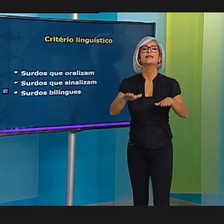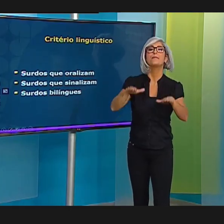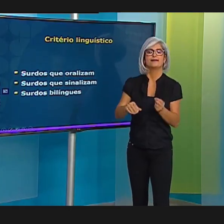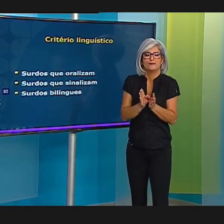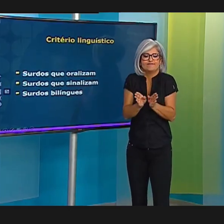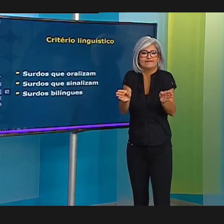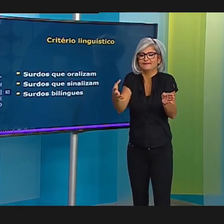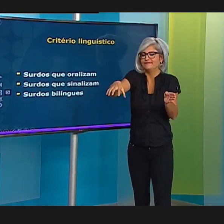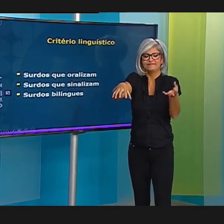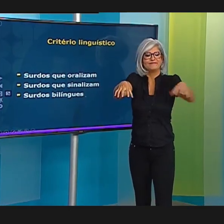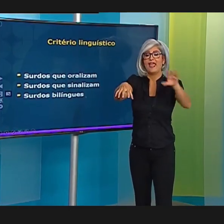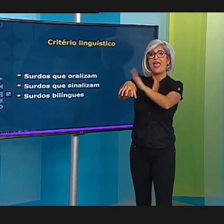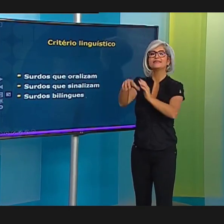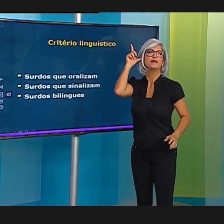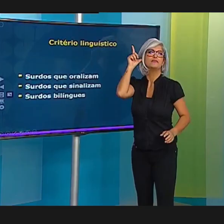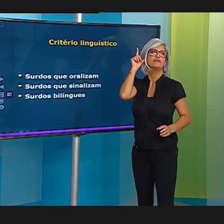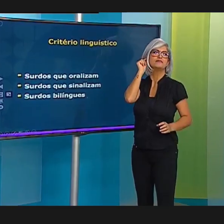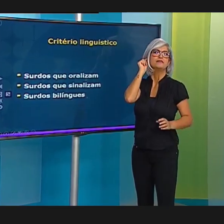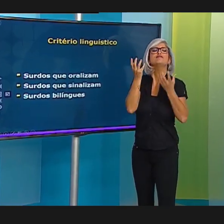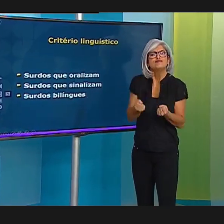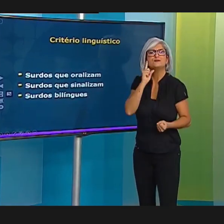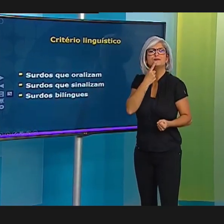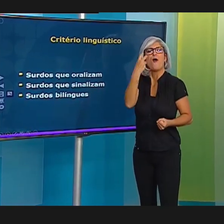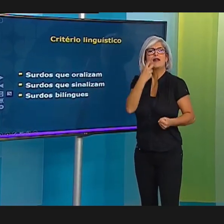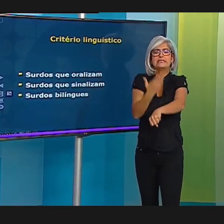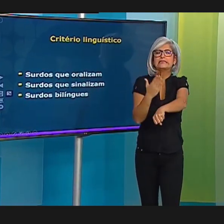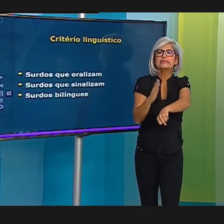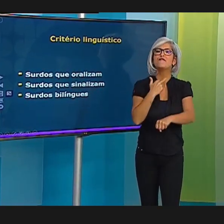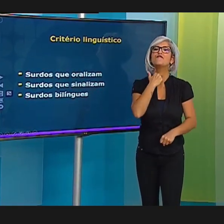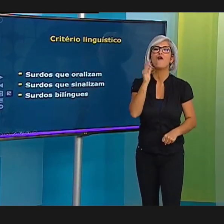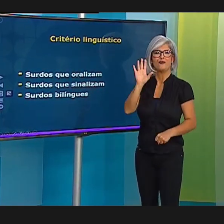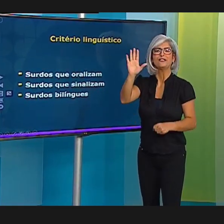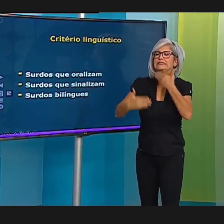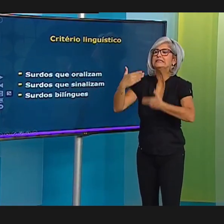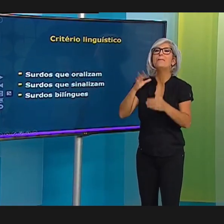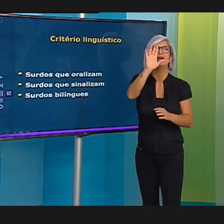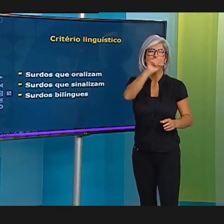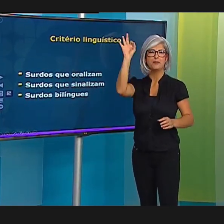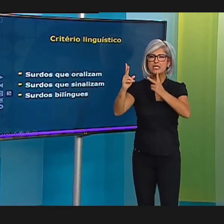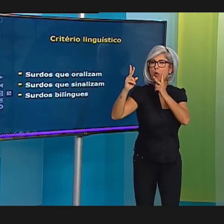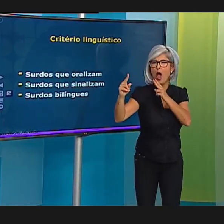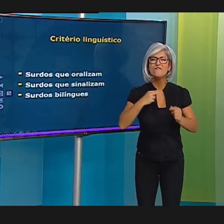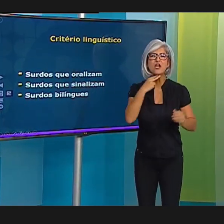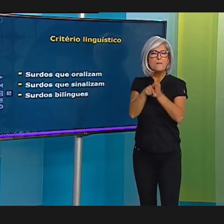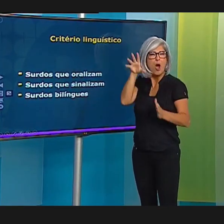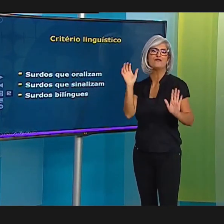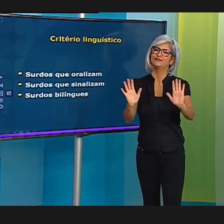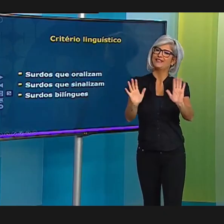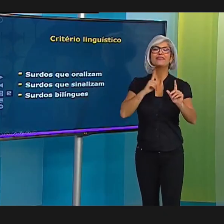oralizam, veja só, isso varia. Surdos que ensurdeceram, oralizam, continuam fazendo o treinamento da fala com um profissional, e a gente